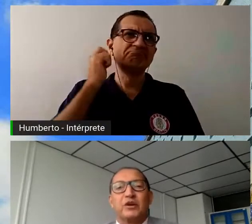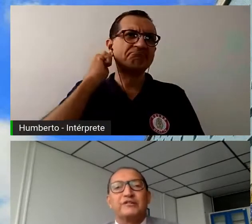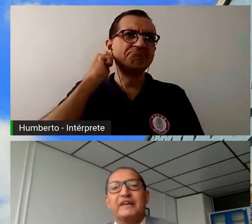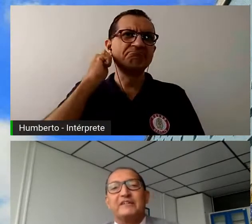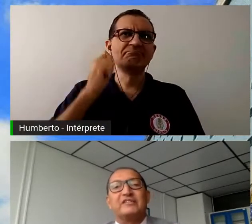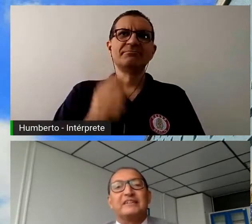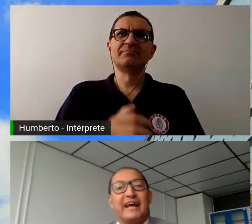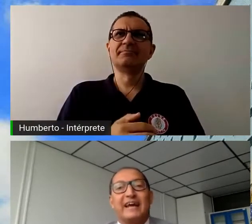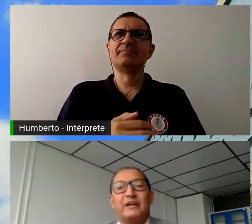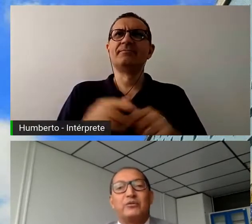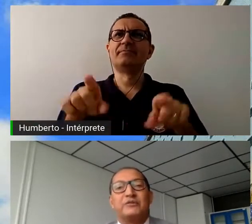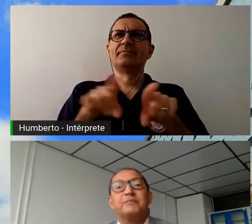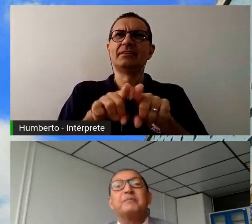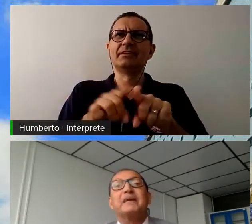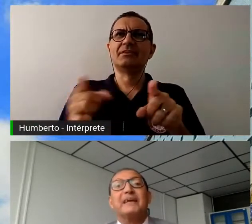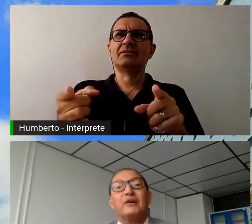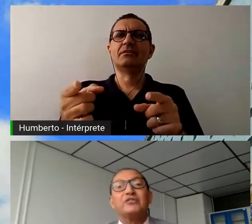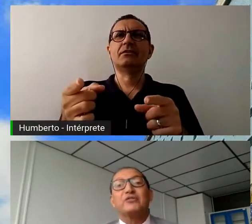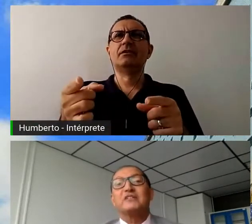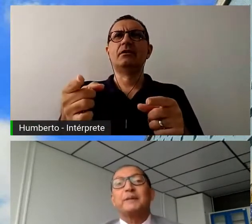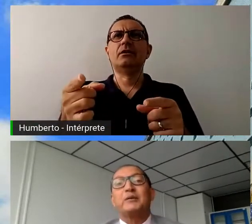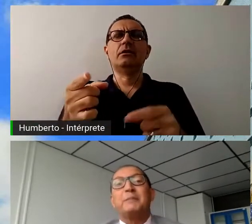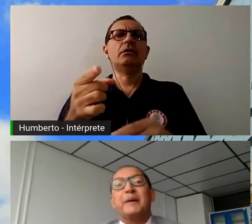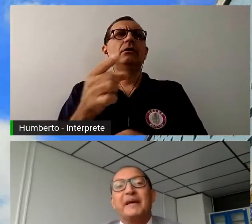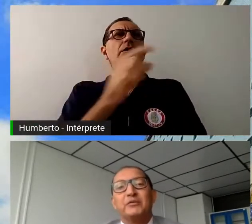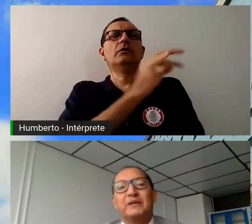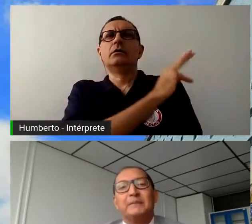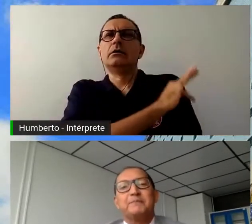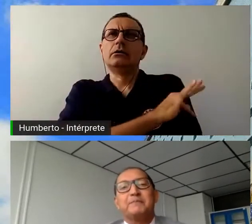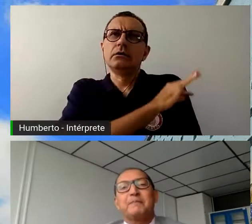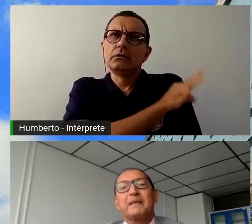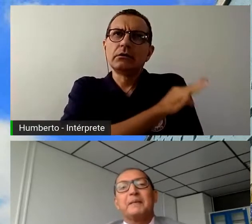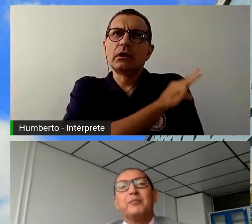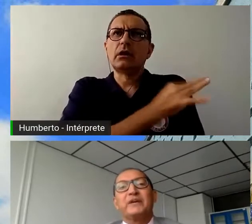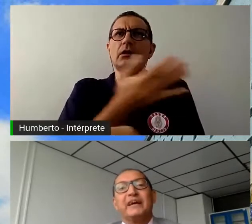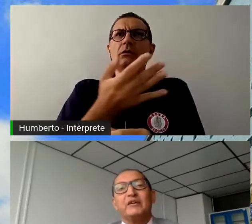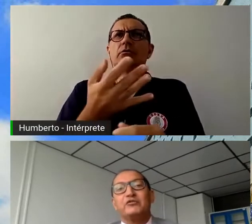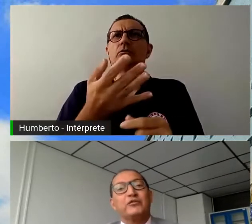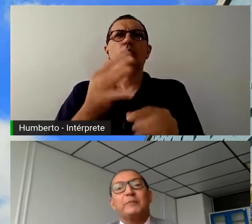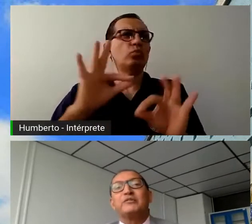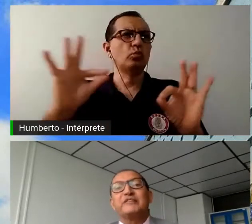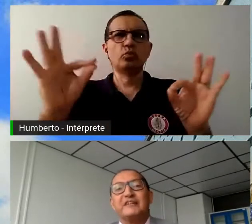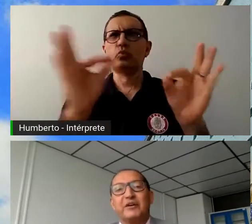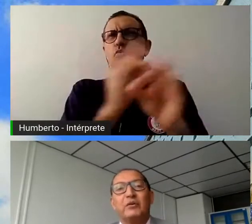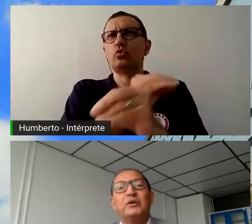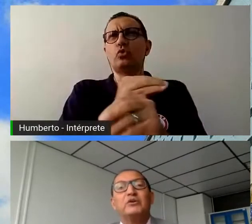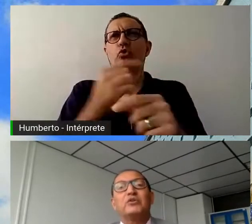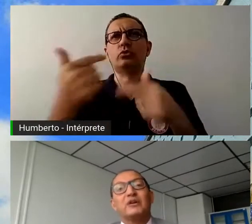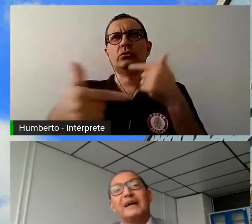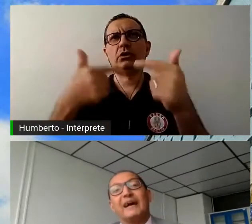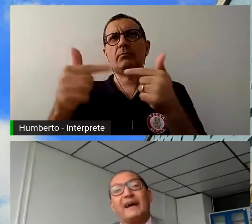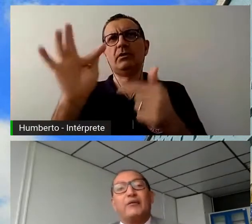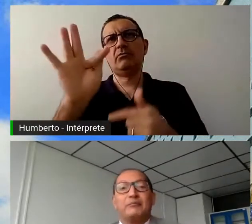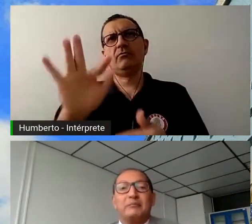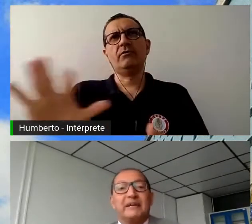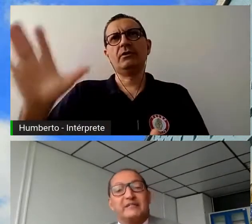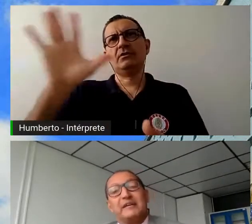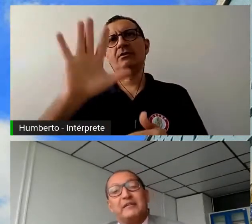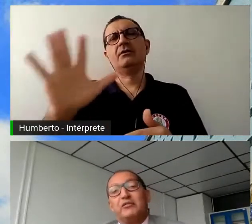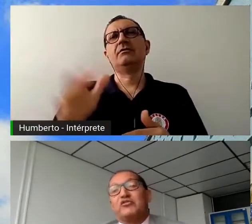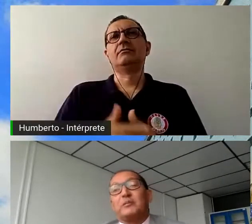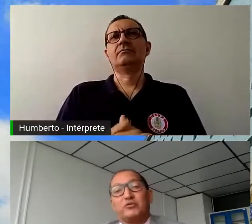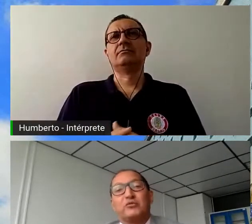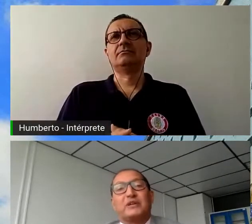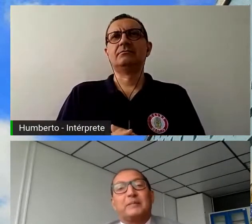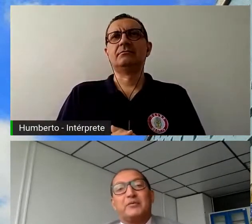servidores, docentes e técnicos, e aos estudantes pelo empenho, né? Porque só foi possível tornar real,